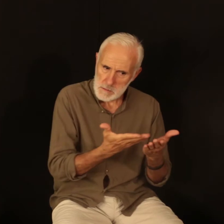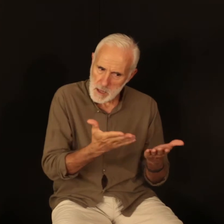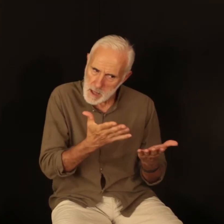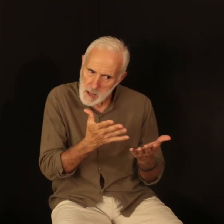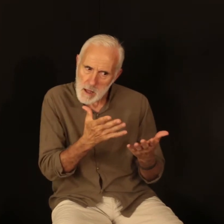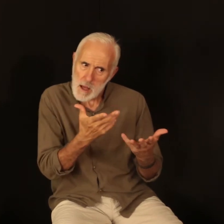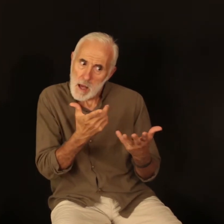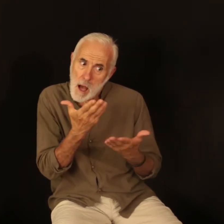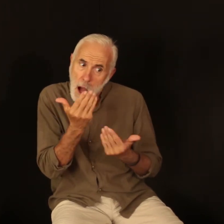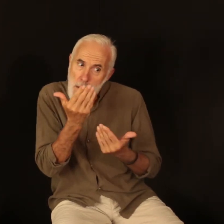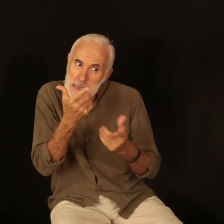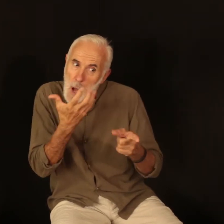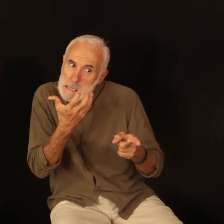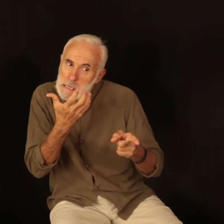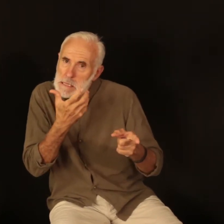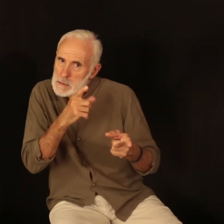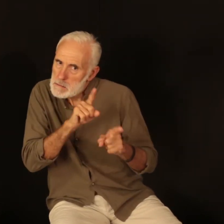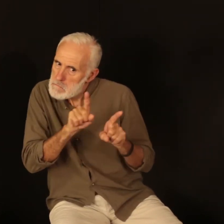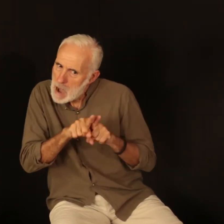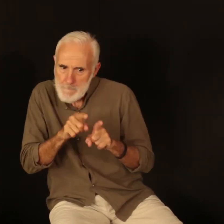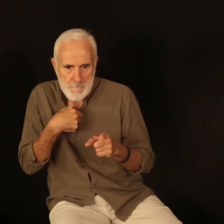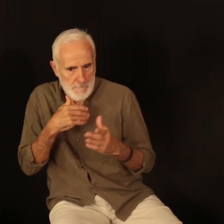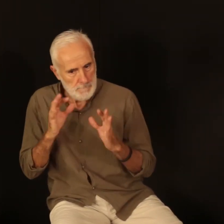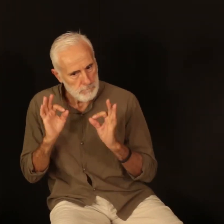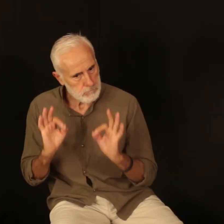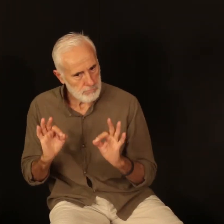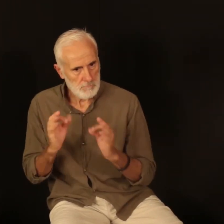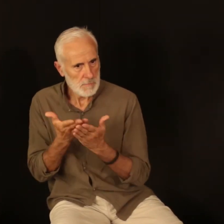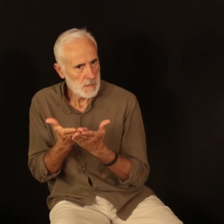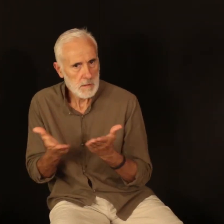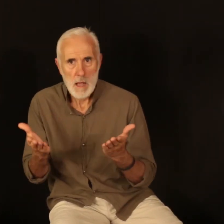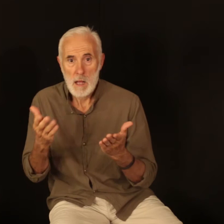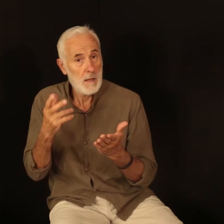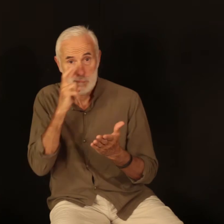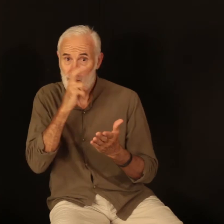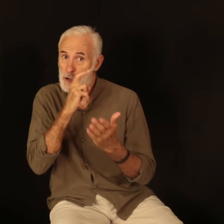cette production particulière, donc des textes ouverts en fait.